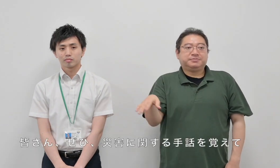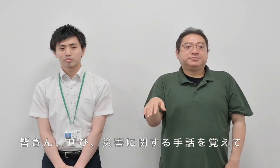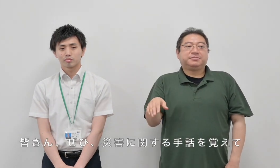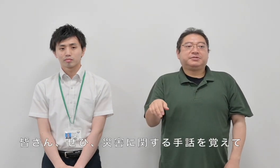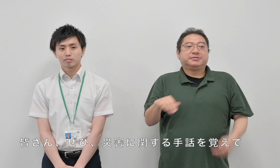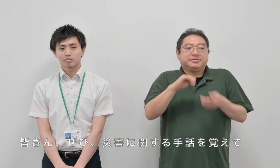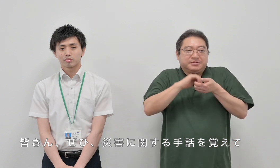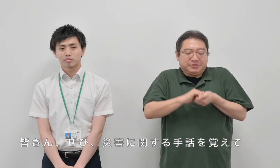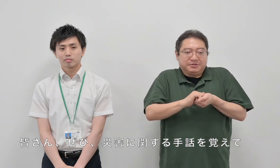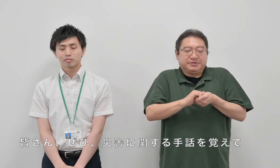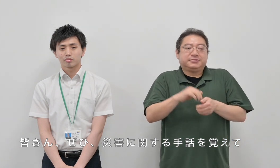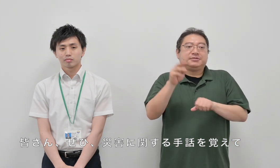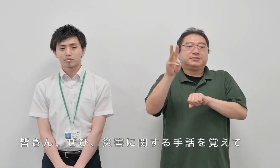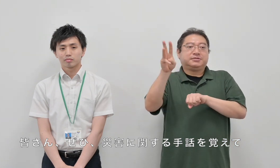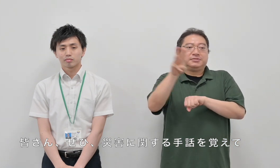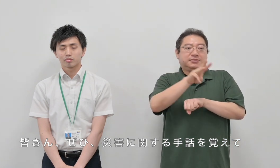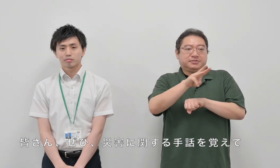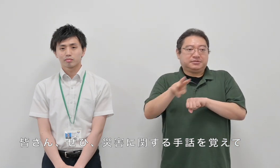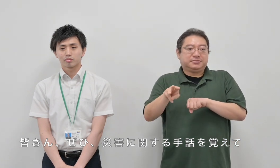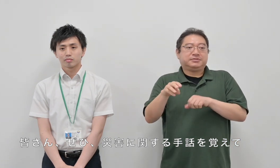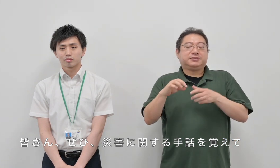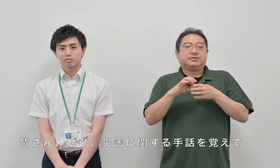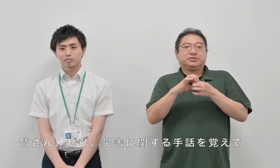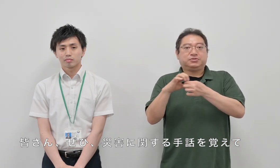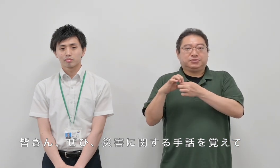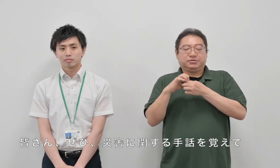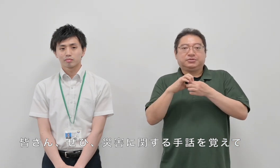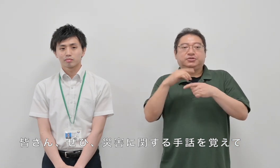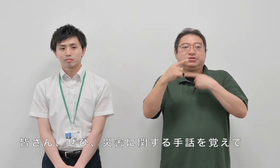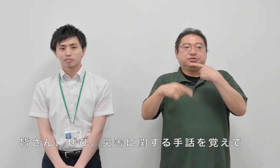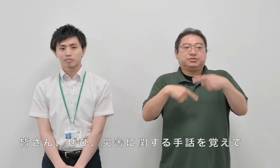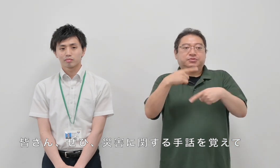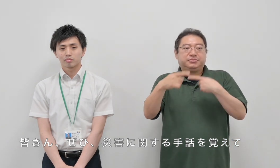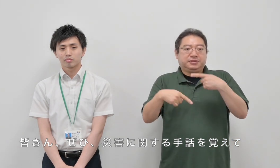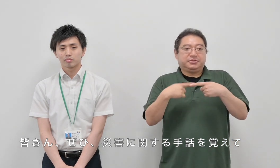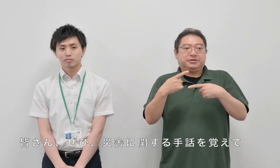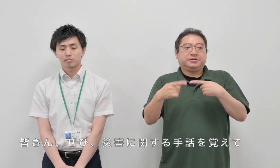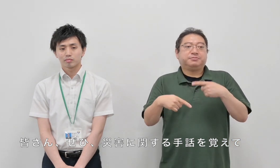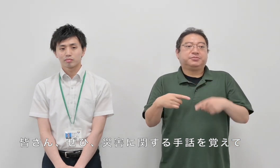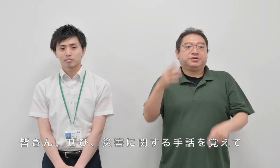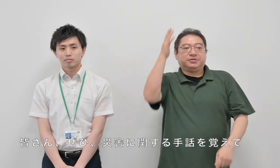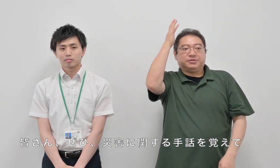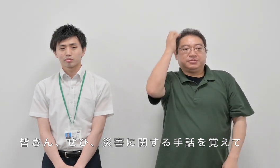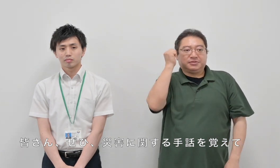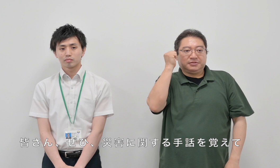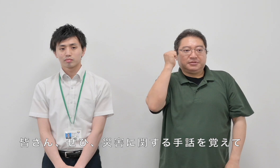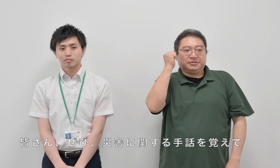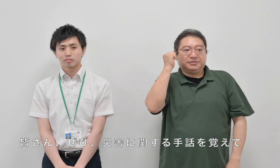皆さん、ぜひ災害に関する手話を覚えて